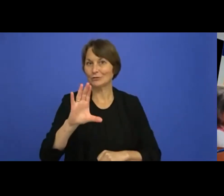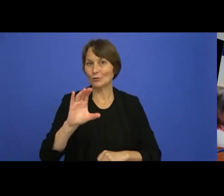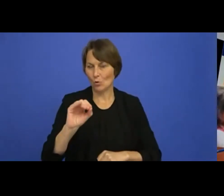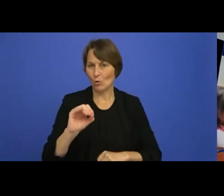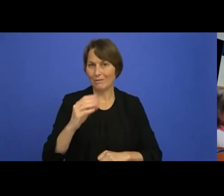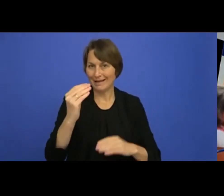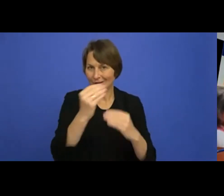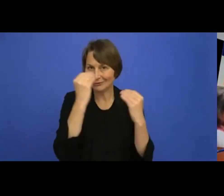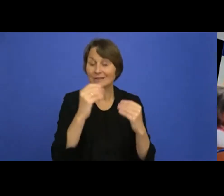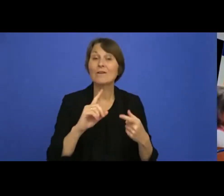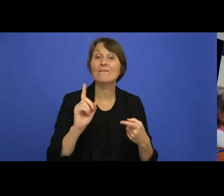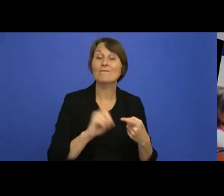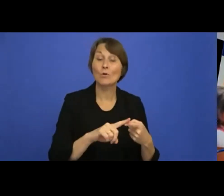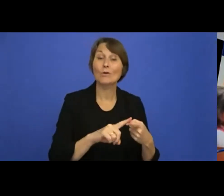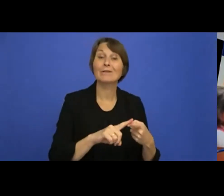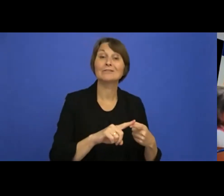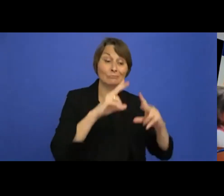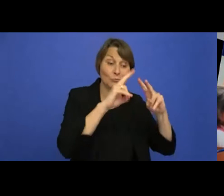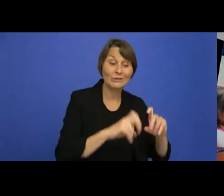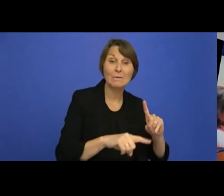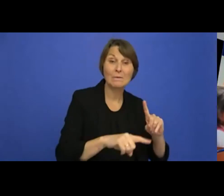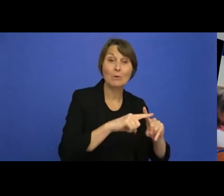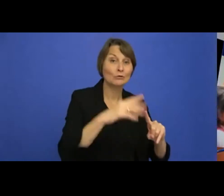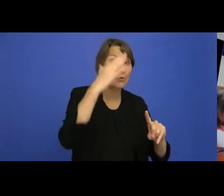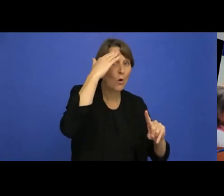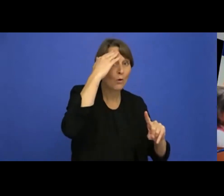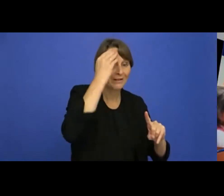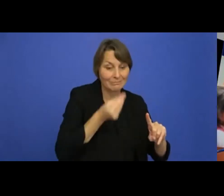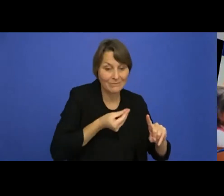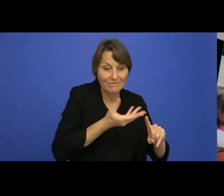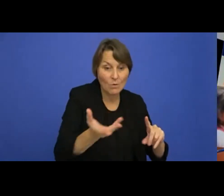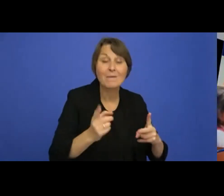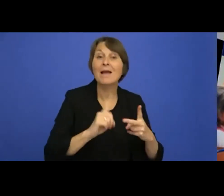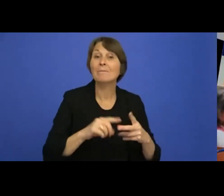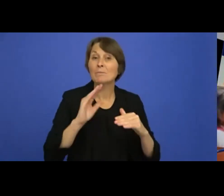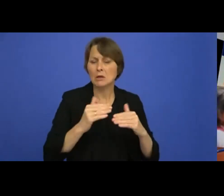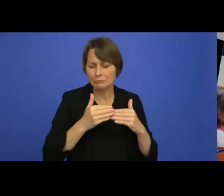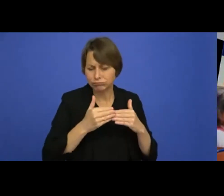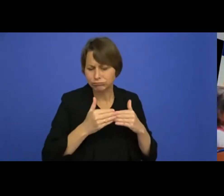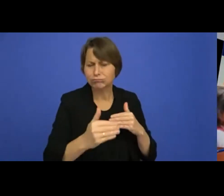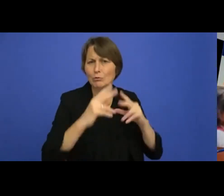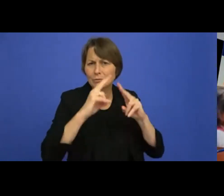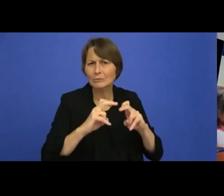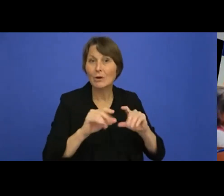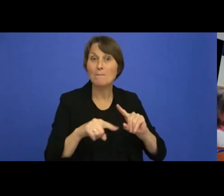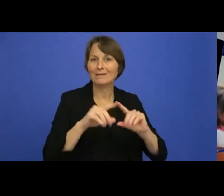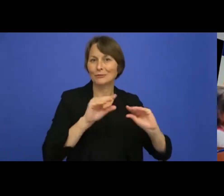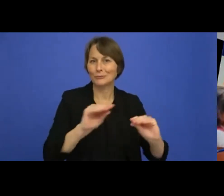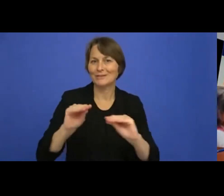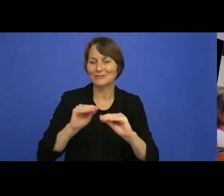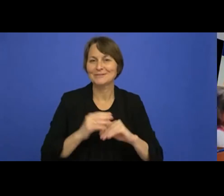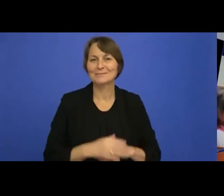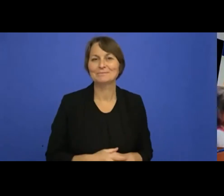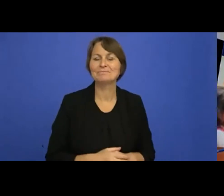aspects à prendre en considération, transfert des connaissances et puis ensuite la formation. Concernant la